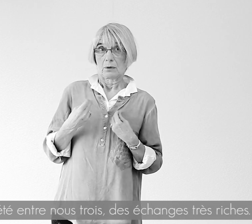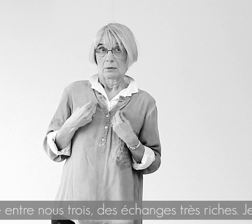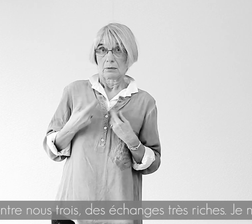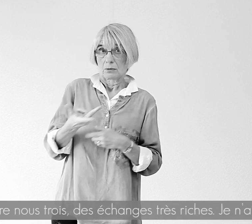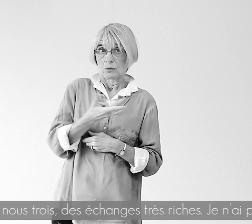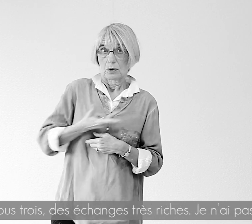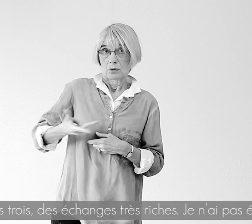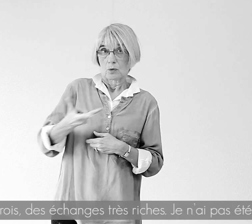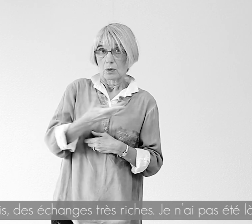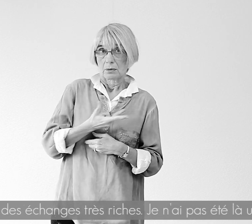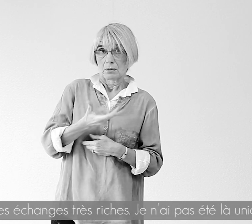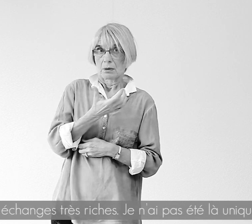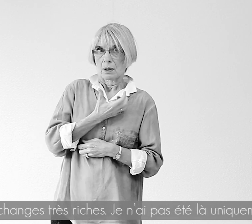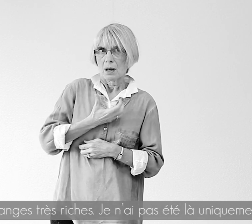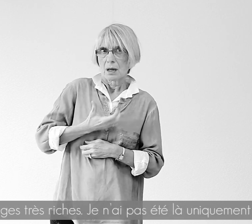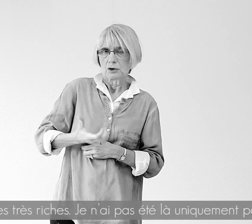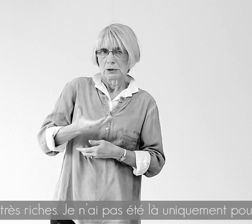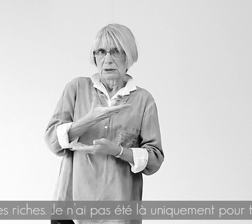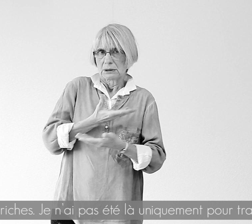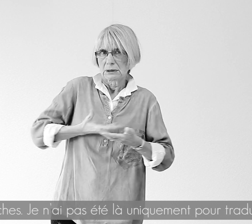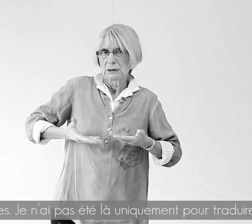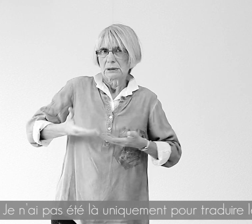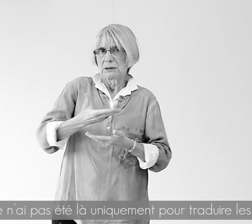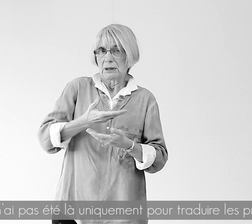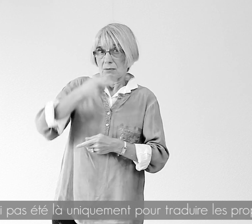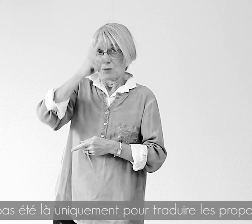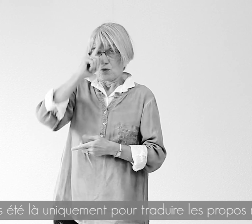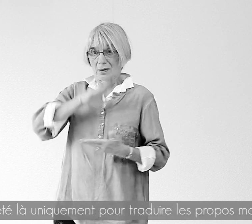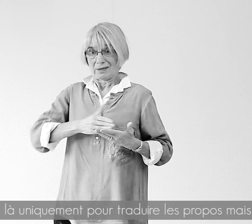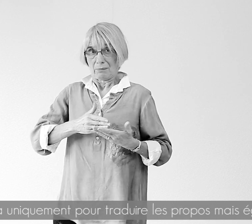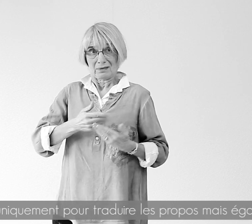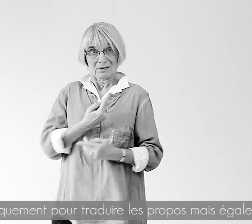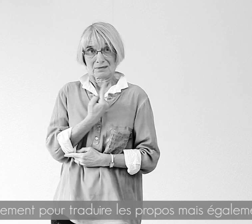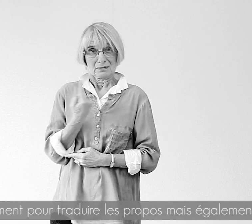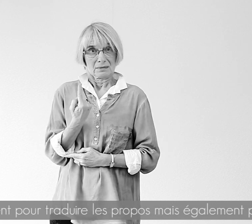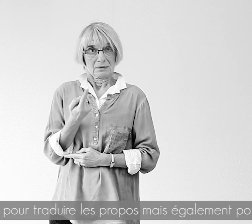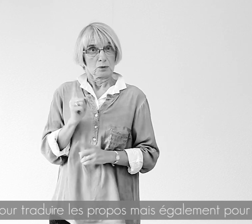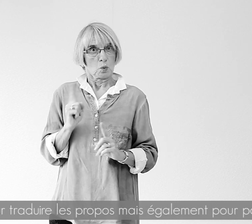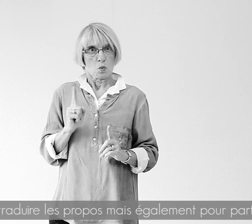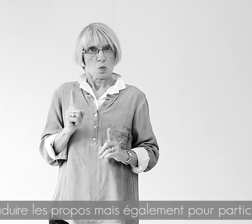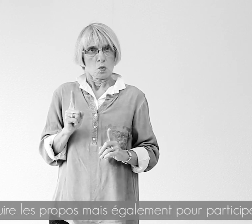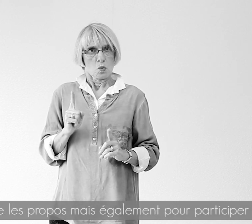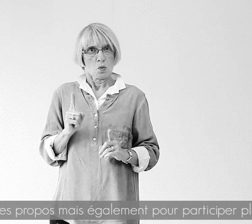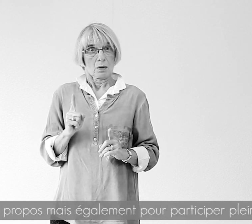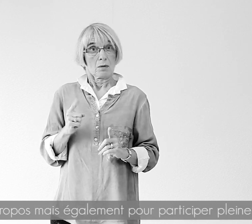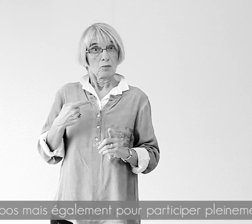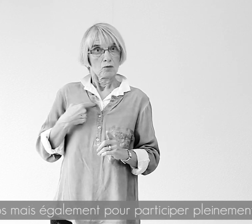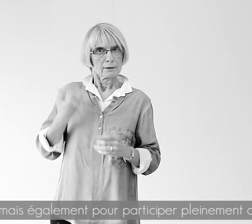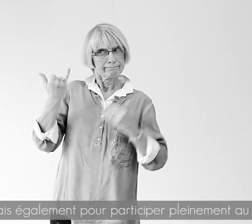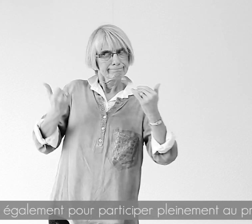Ça a été entre nous trois des échanges très riches. Je n'ai pas été là uniquement pour traduire les propos, mais également pour participer pleinement au